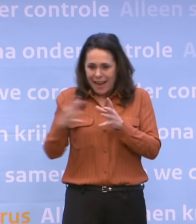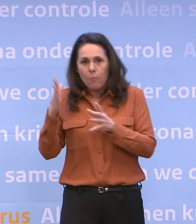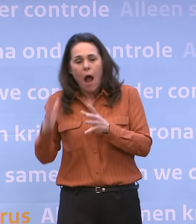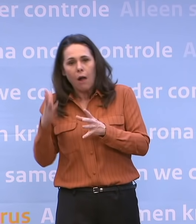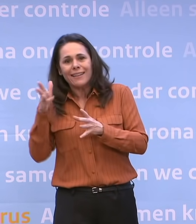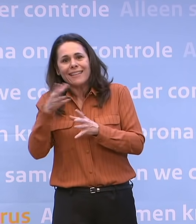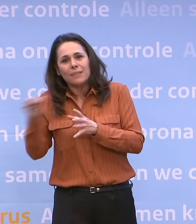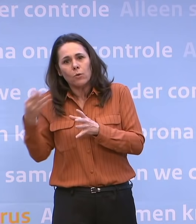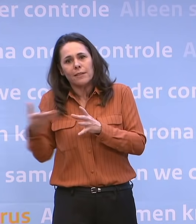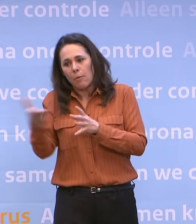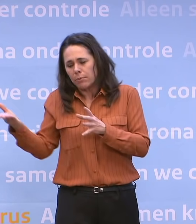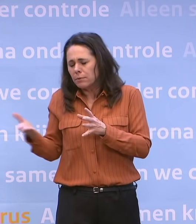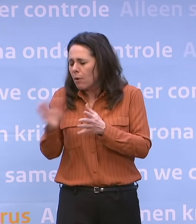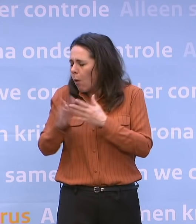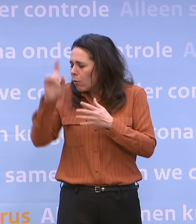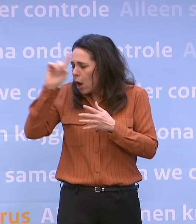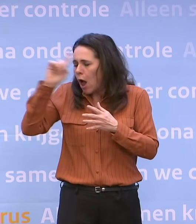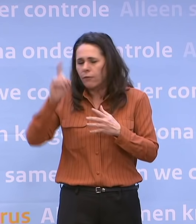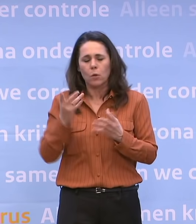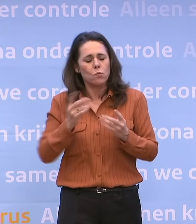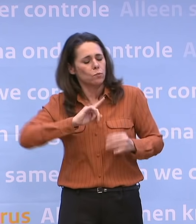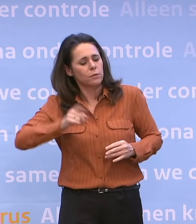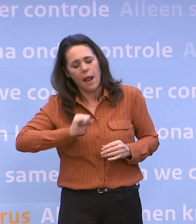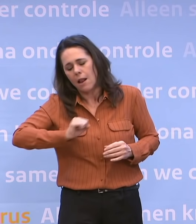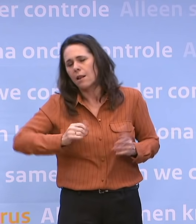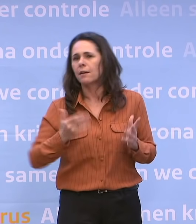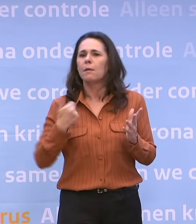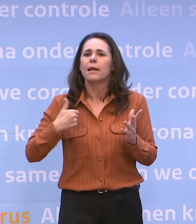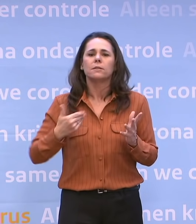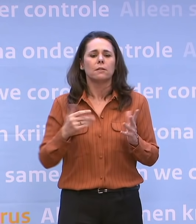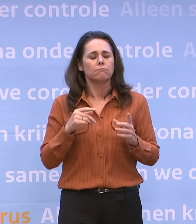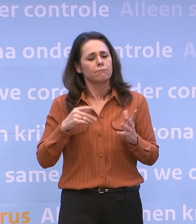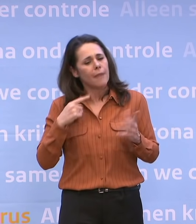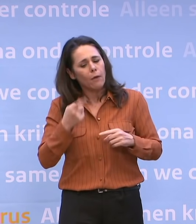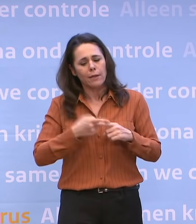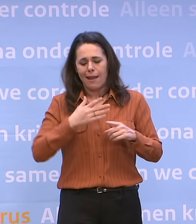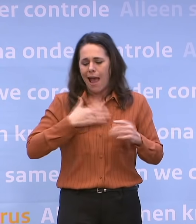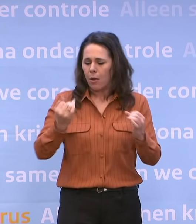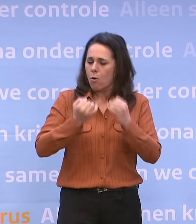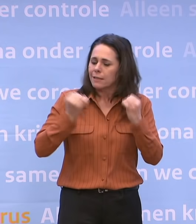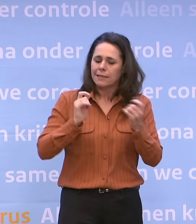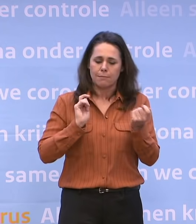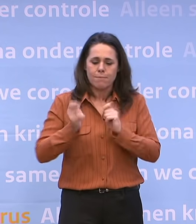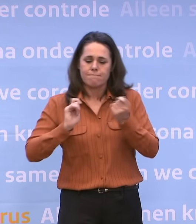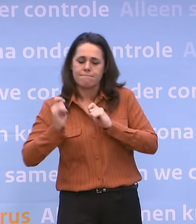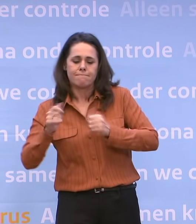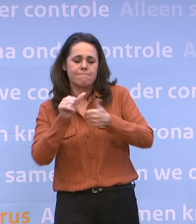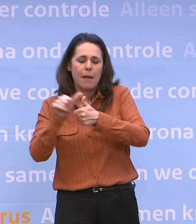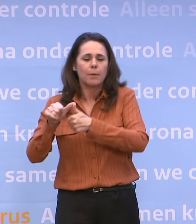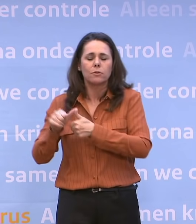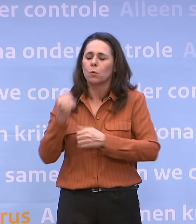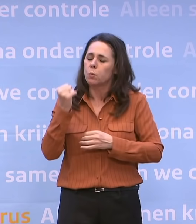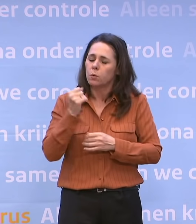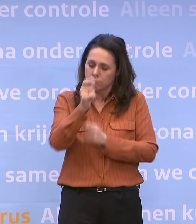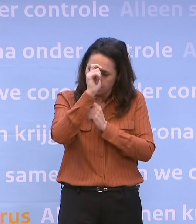op. Ja, dat is ongelooflijk. De snelheid waarmee men in staat is om telkens hun eigen organisatie ook weer om te gooien, dat is enorm.